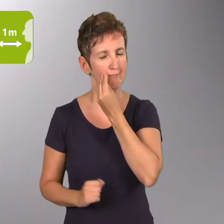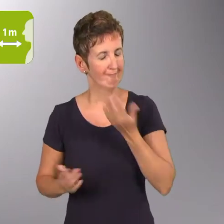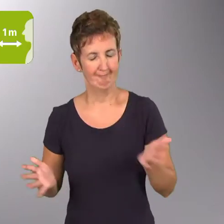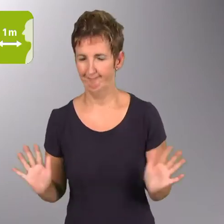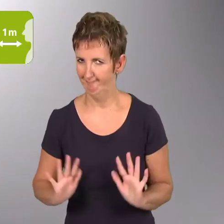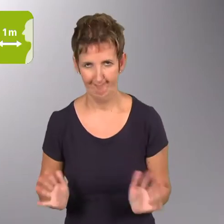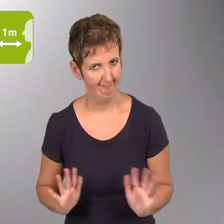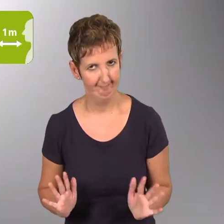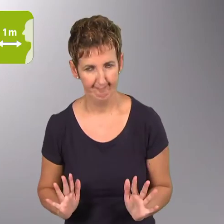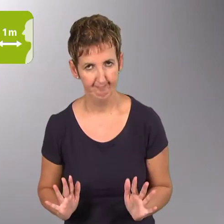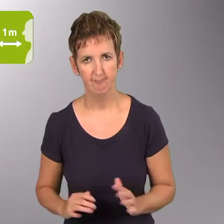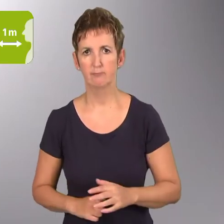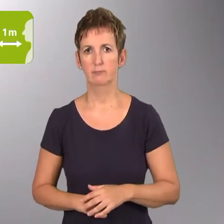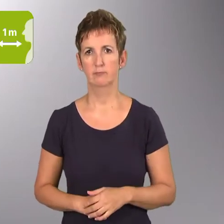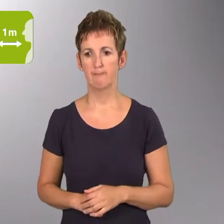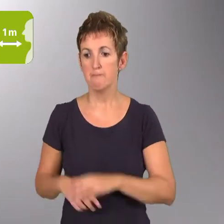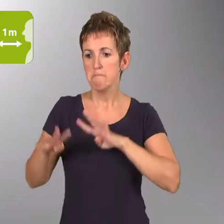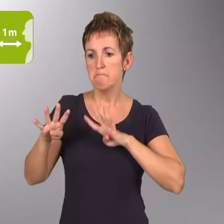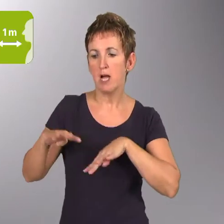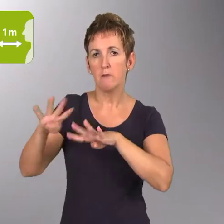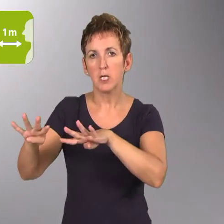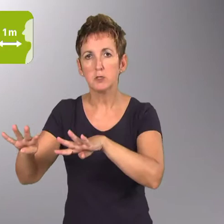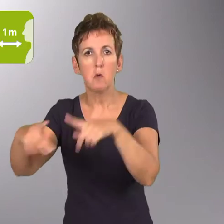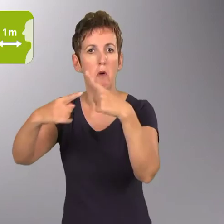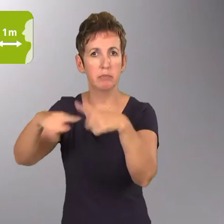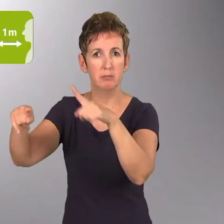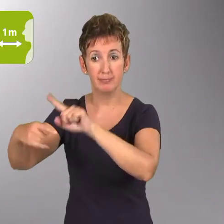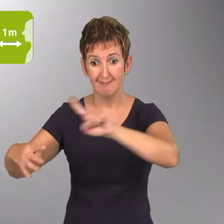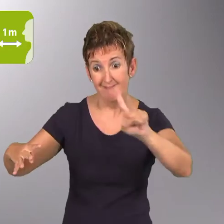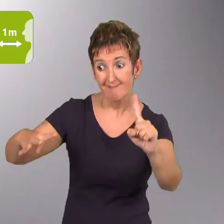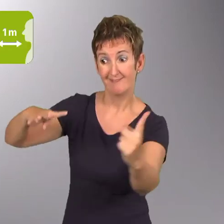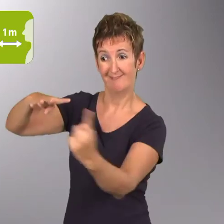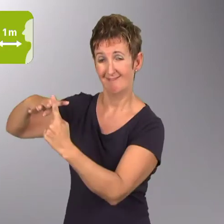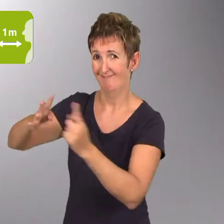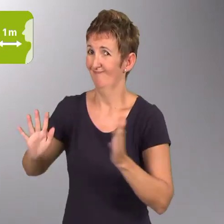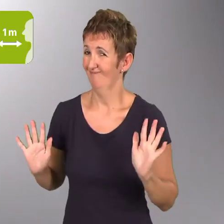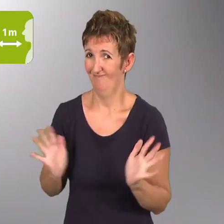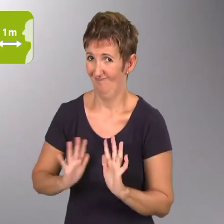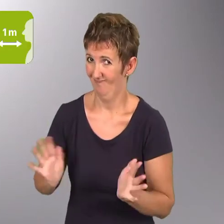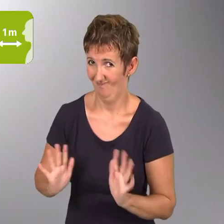Évitez les embrassades et les bises. Ne vous rendez pas à de grands rassemblements.